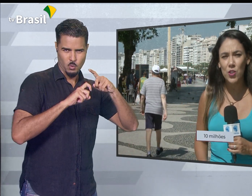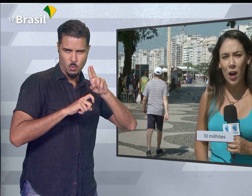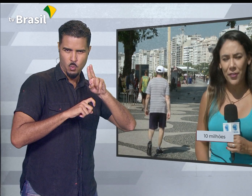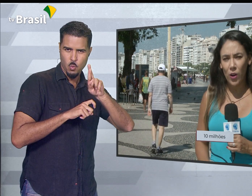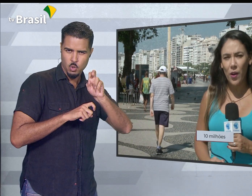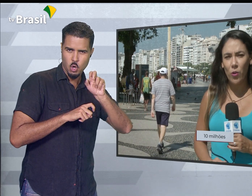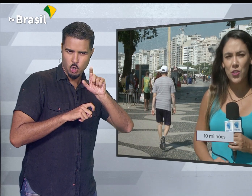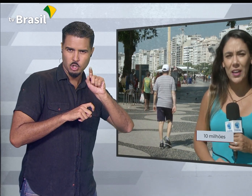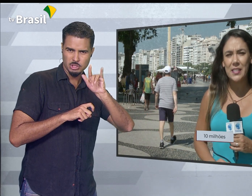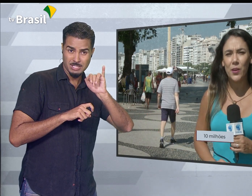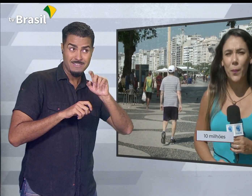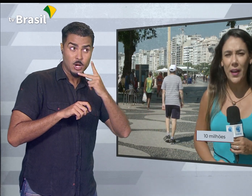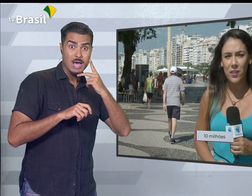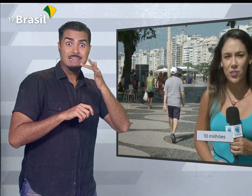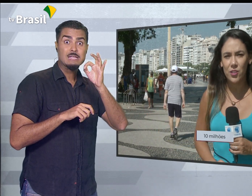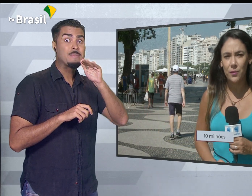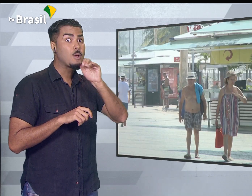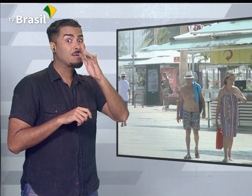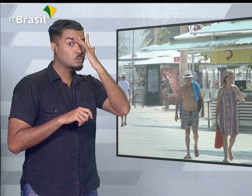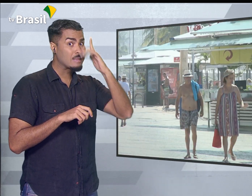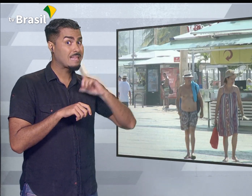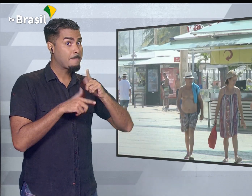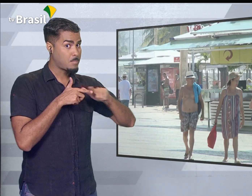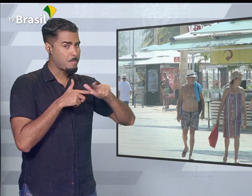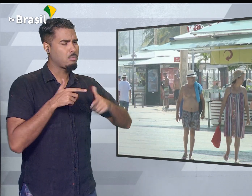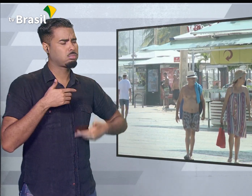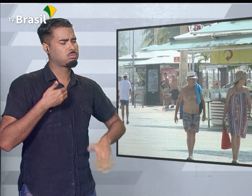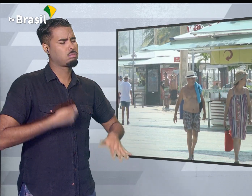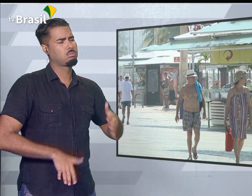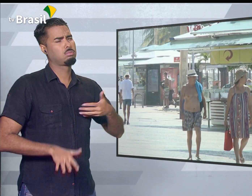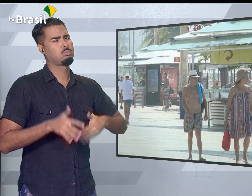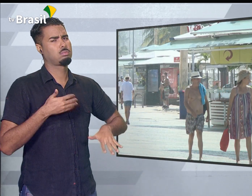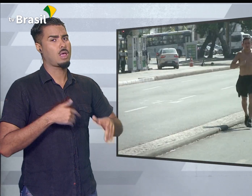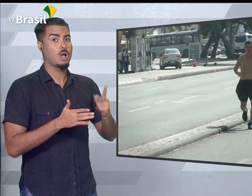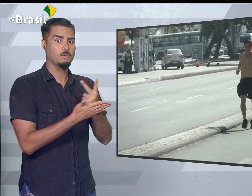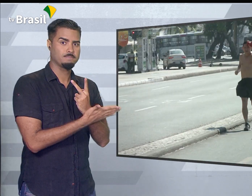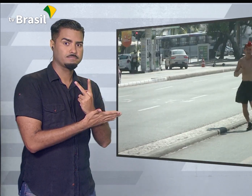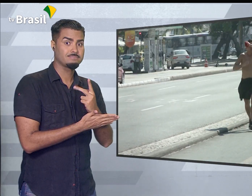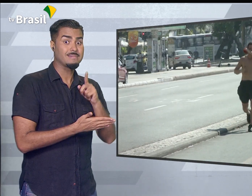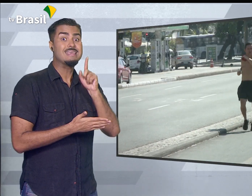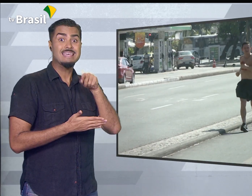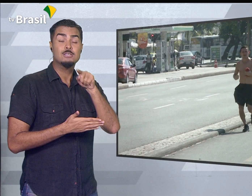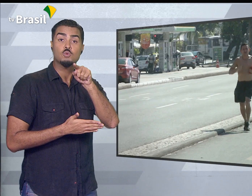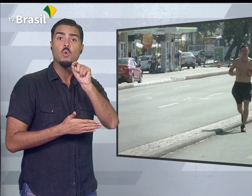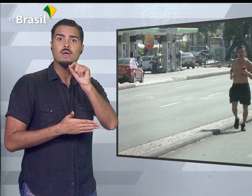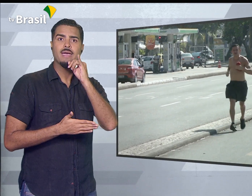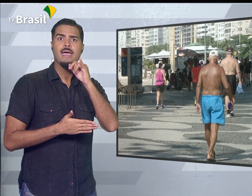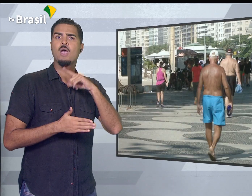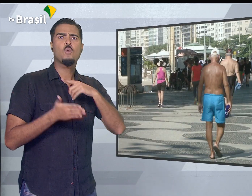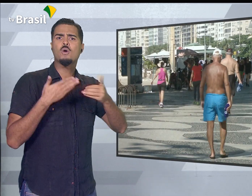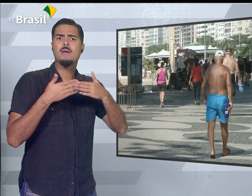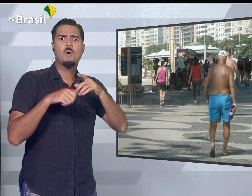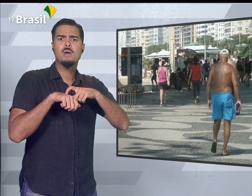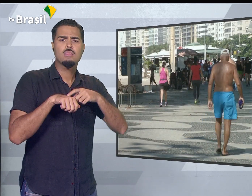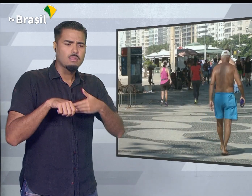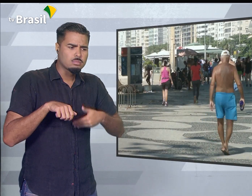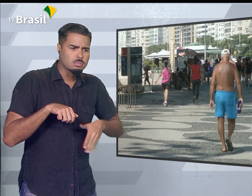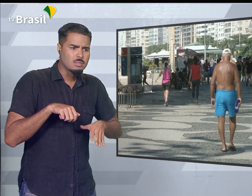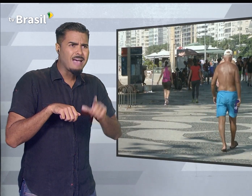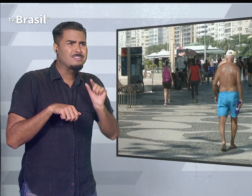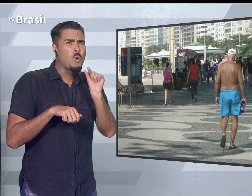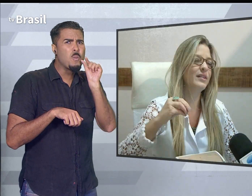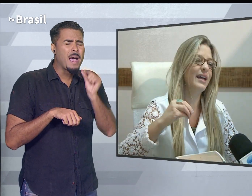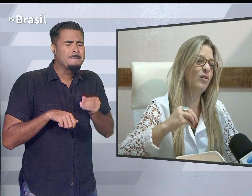pessoas sofrem com incontinência no país. A incontinência é caracterizada por qualquer perda de urina, até mesmo de